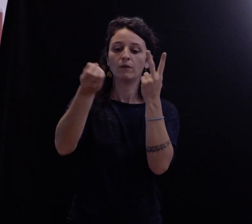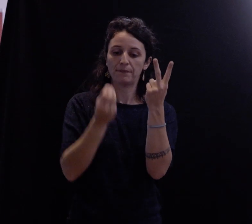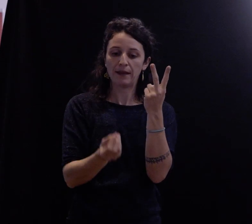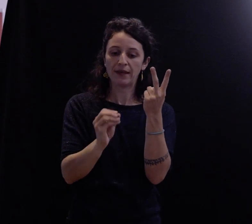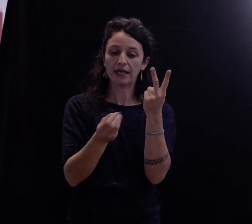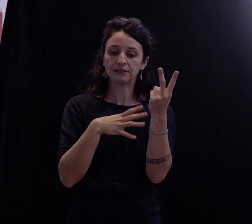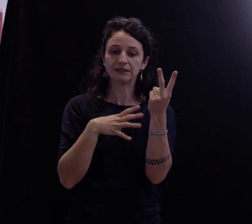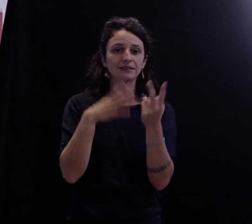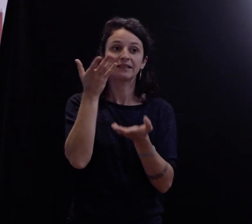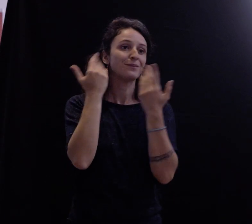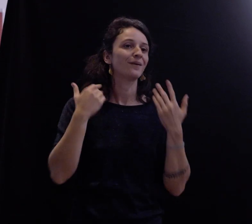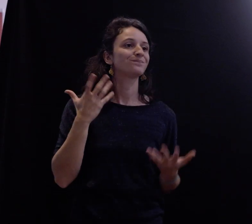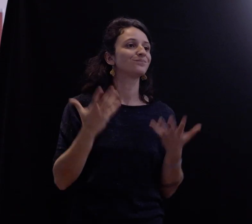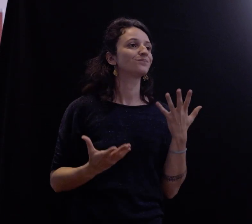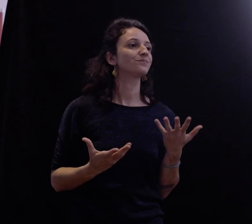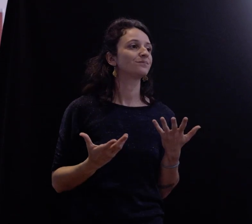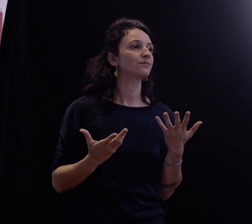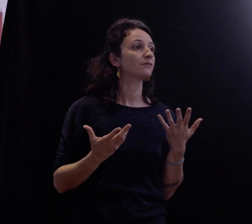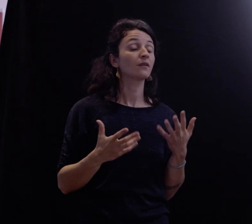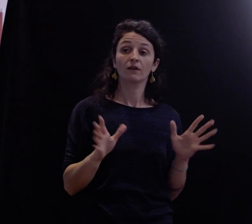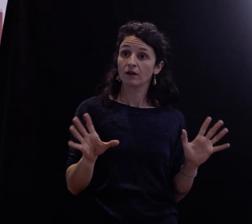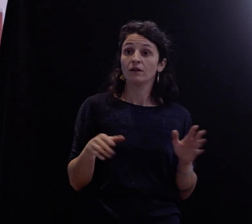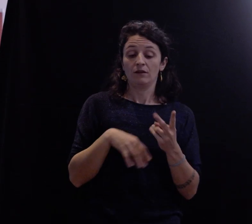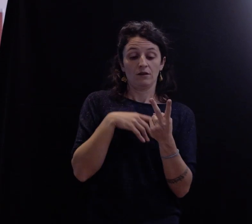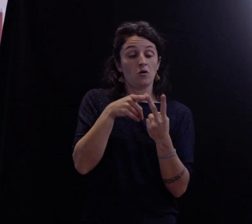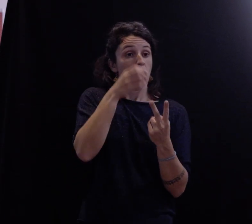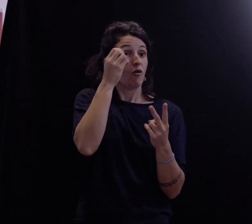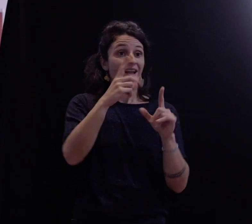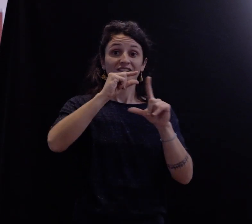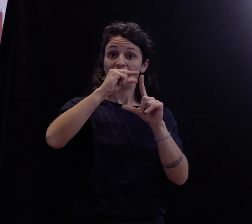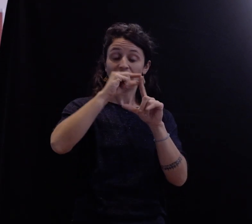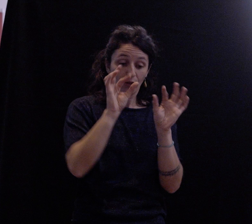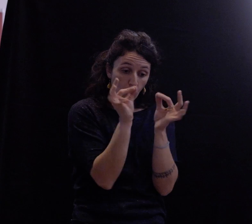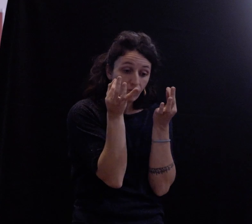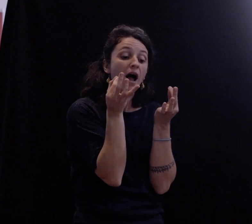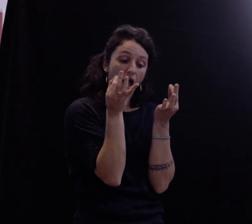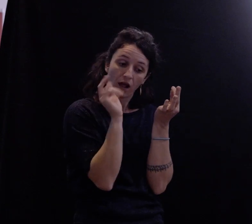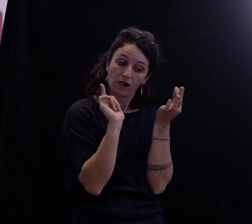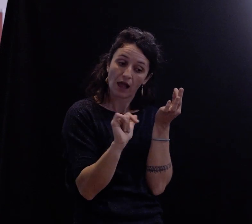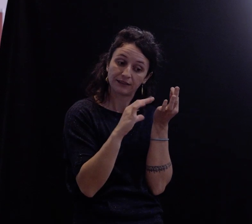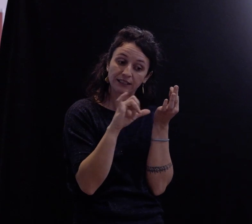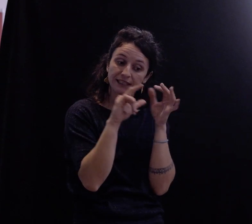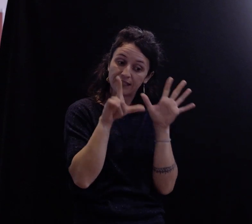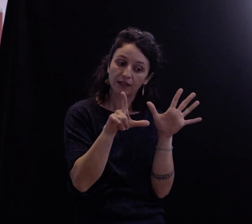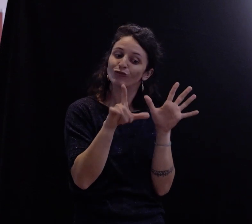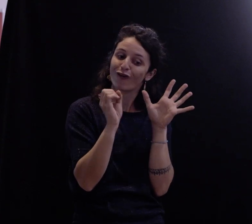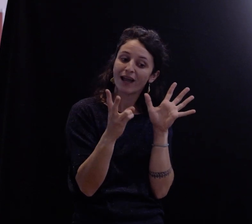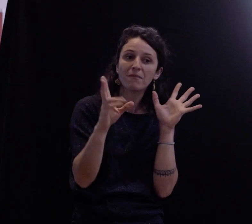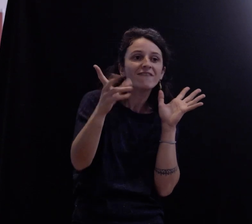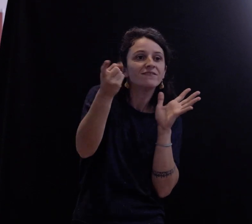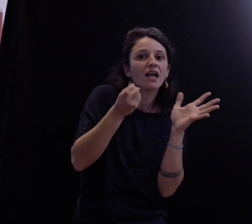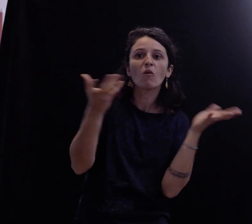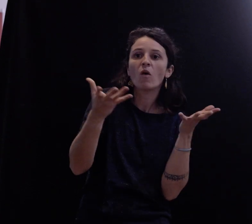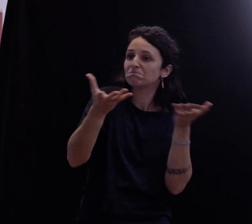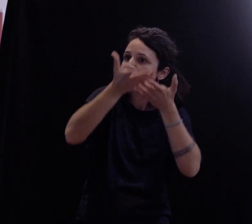Et donc, ça c'est chouette quand on a trouvé la mutation, mais il se passe quoi quand, pour la personne, on n'a pas trouvé la cause du syndrome Charge chez